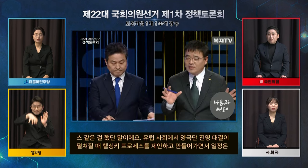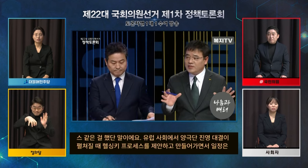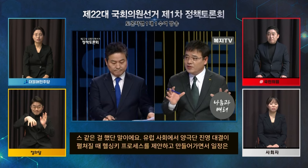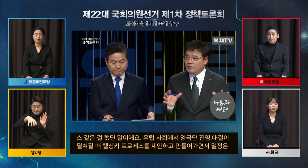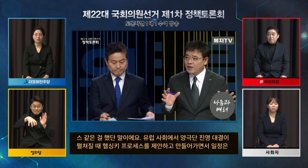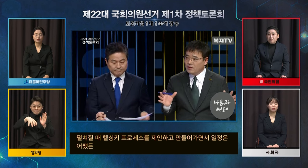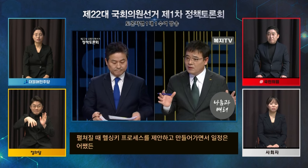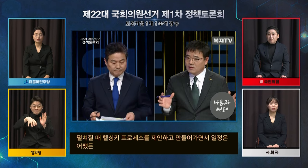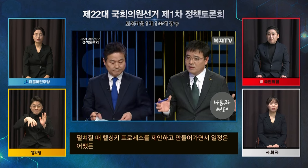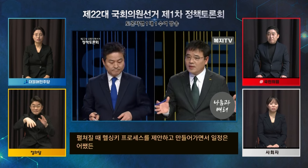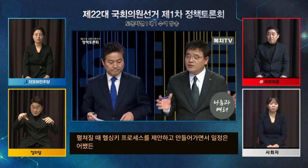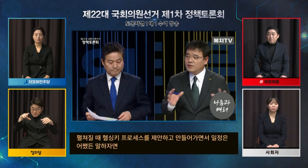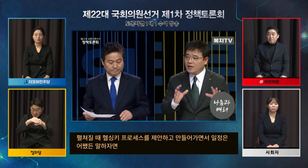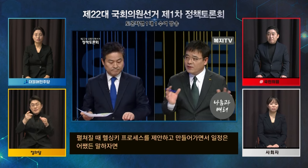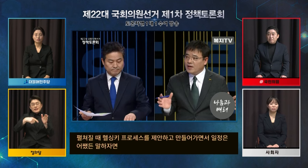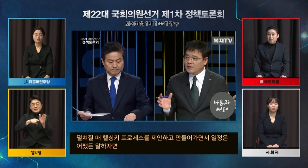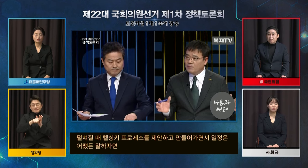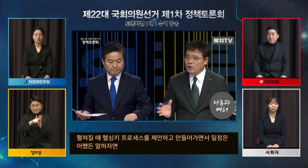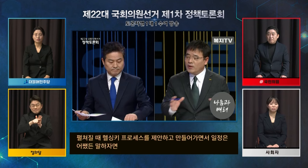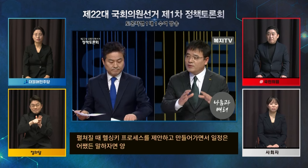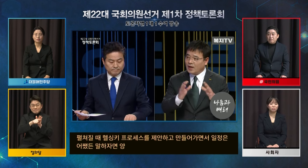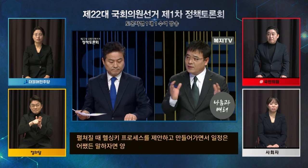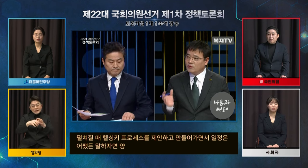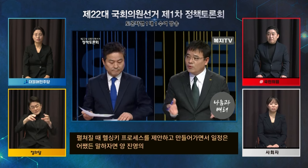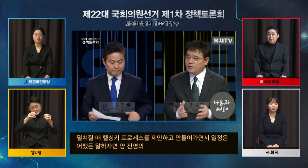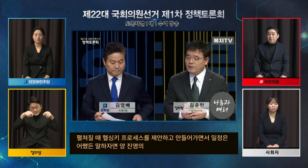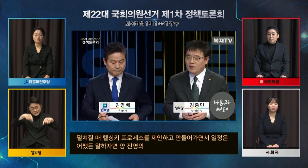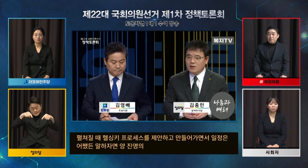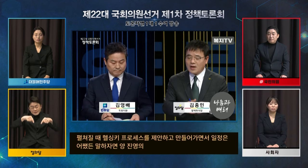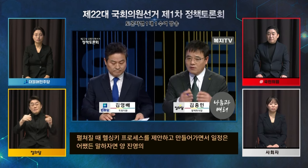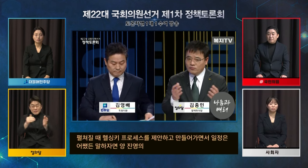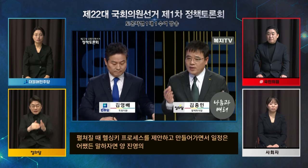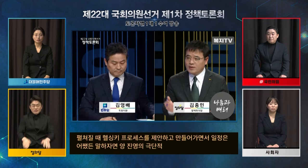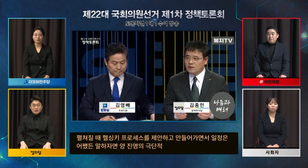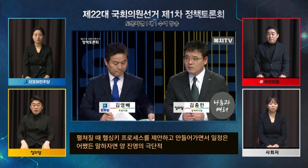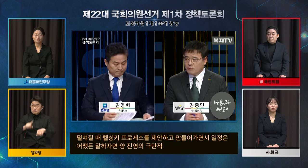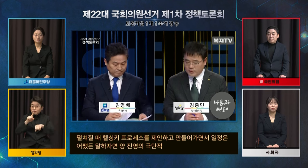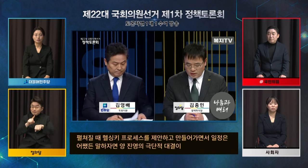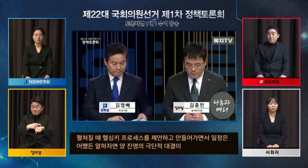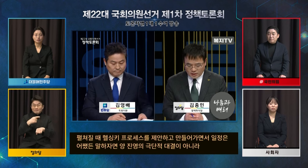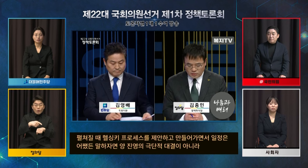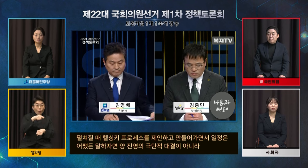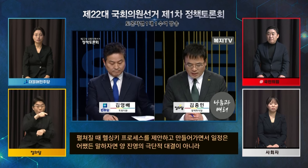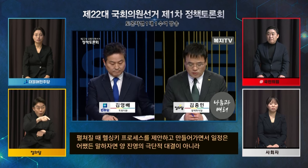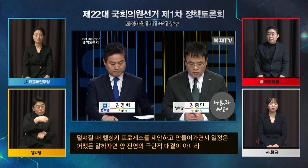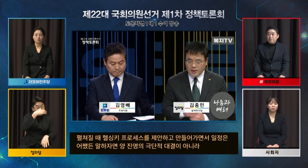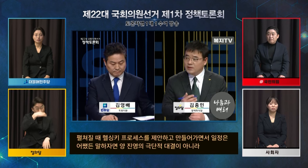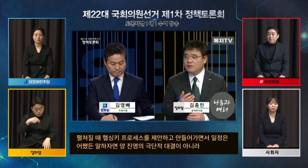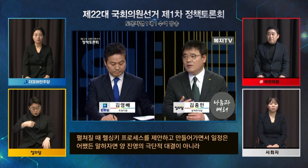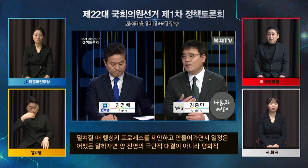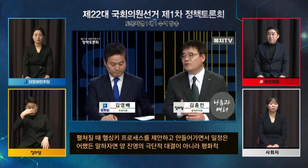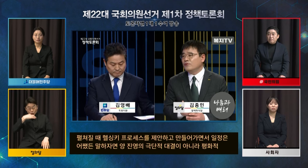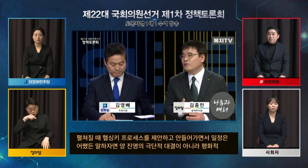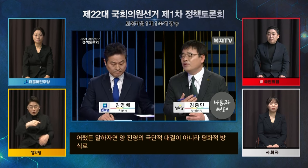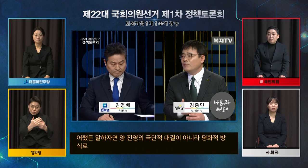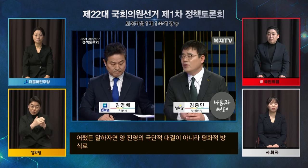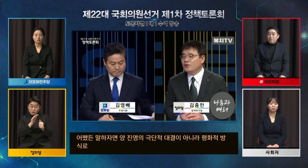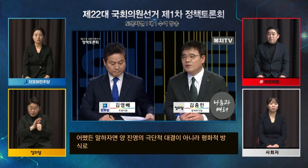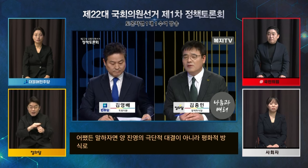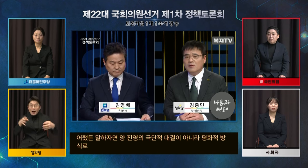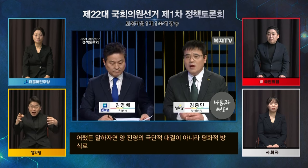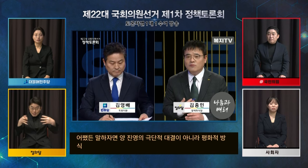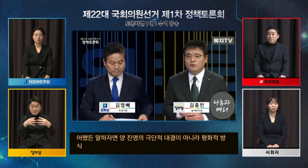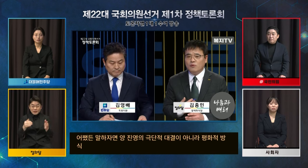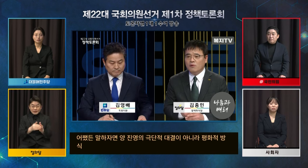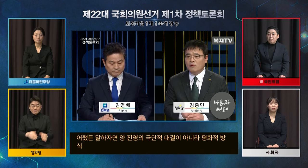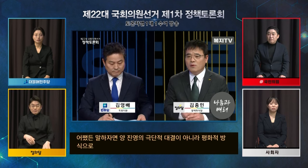양 진영의 극단적인 대결이 아니라 평화적 양태를 통해서 각국의 이익을 보장하는 방식으로 만들어 온 게 있었단 말이죠. 그렇다면